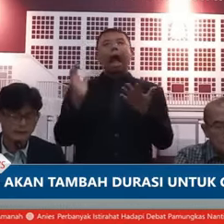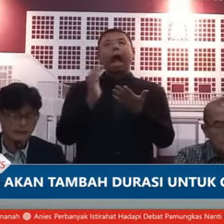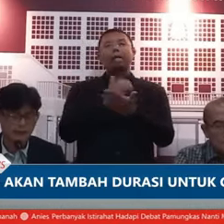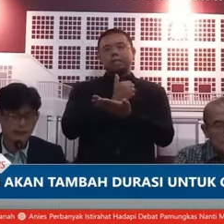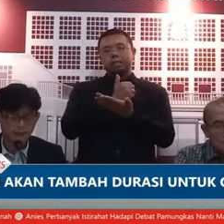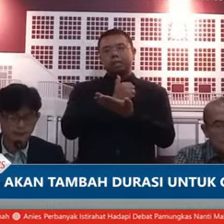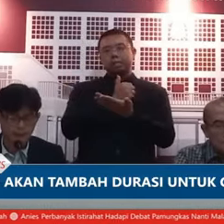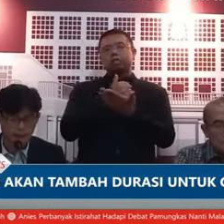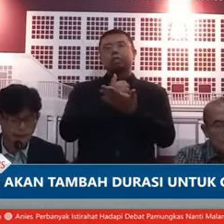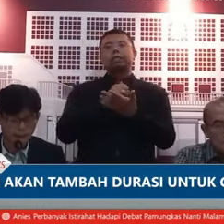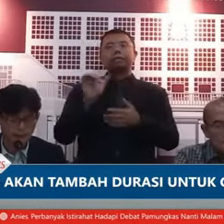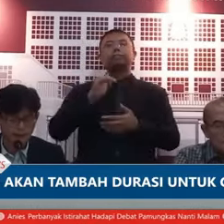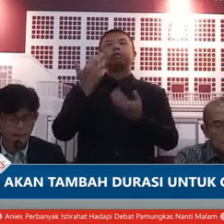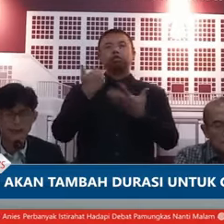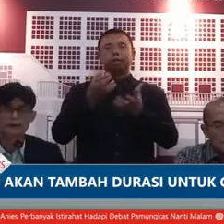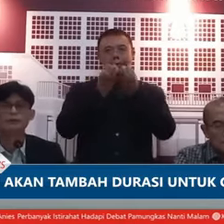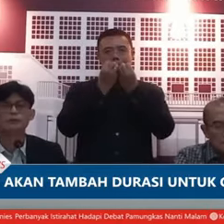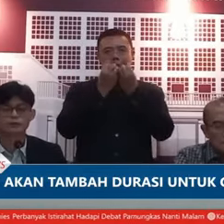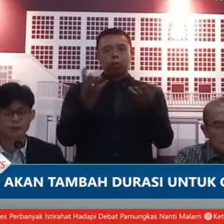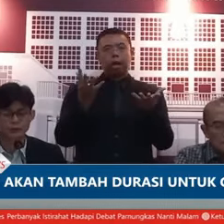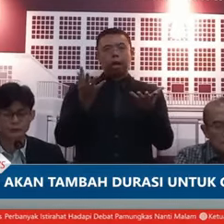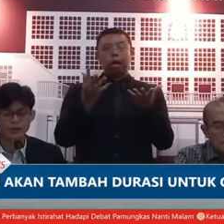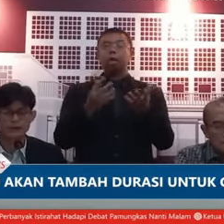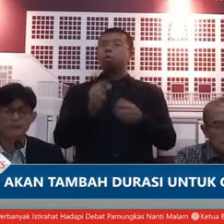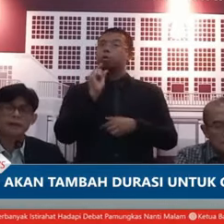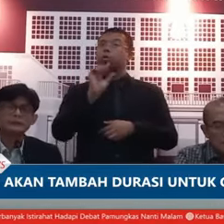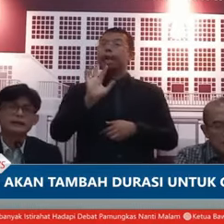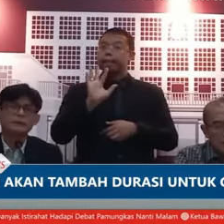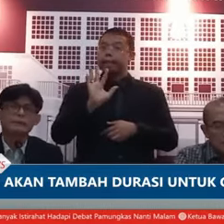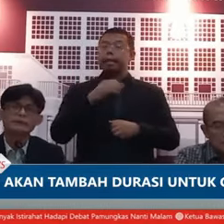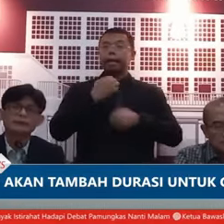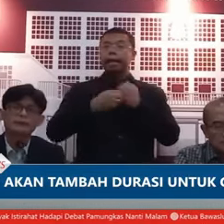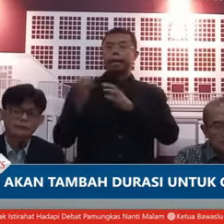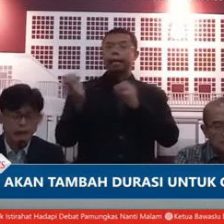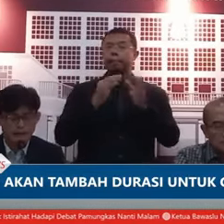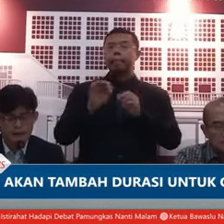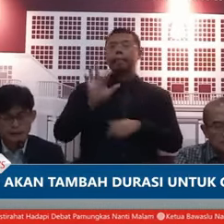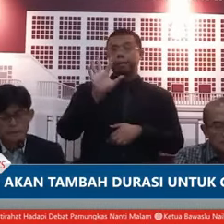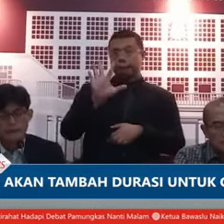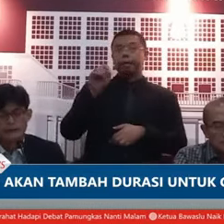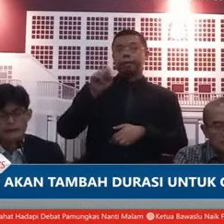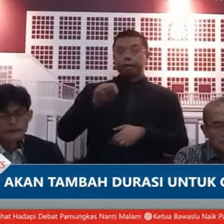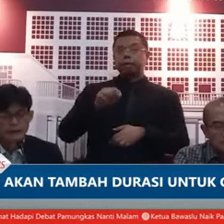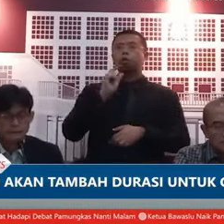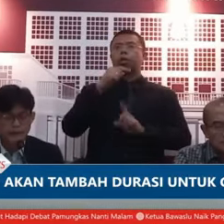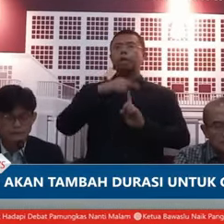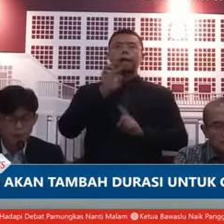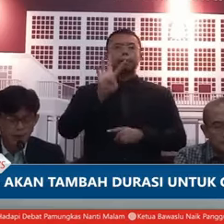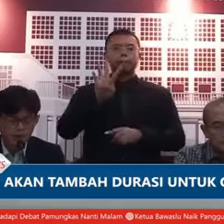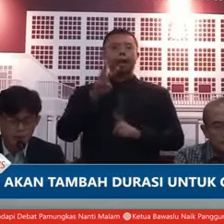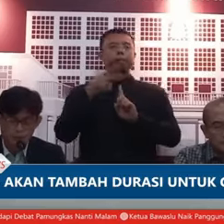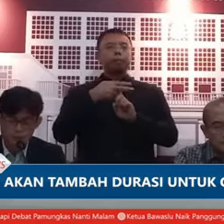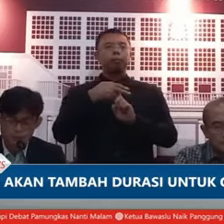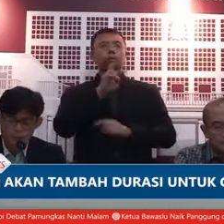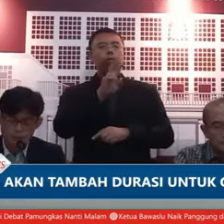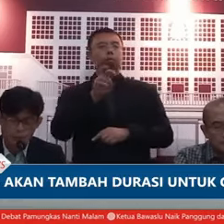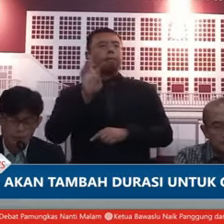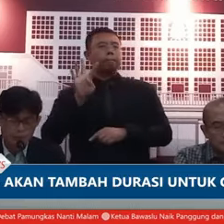hasil-hasilnya itu sebagaimana yang kami sampaikan. Untuk nanti pelaksanaan debat ke-5 pada tanggal 4 Februari